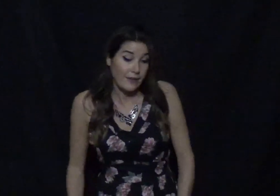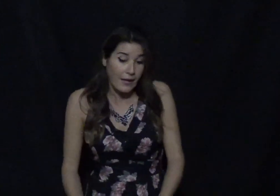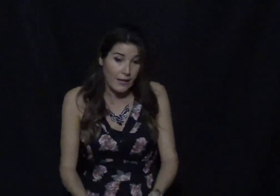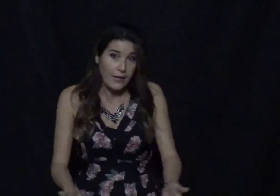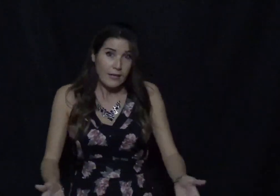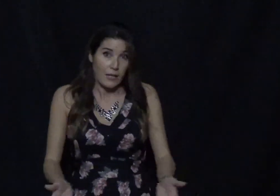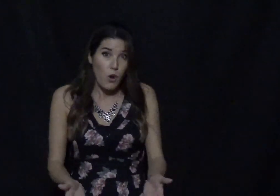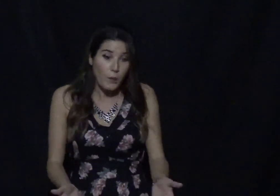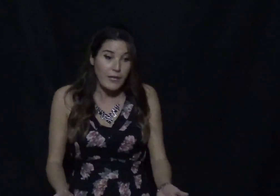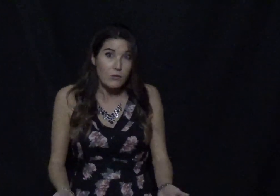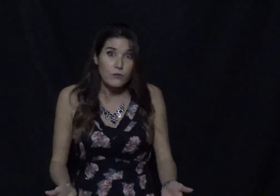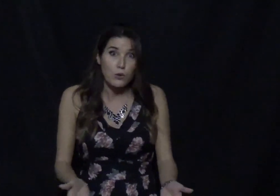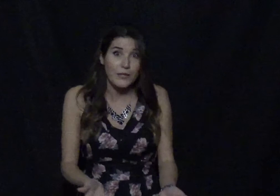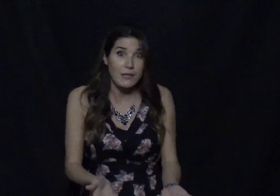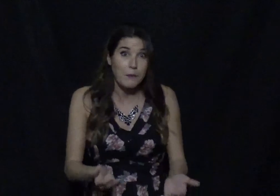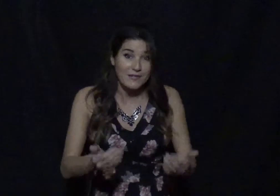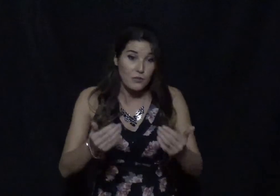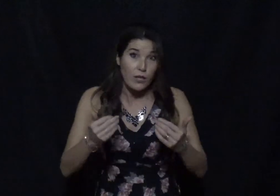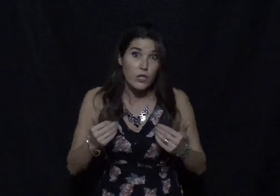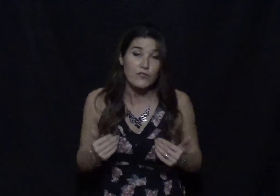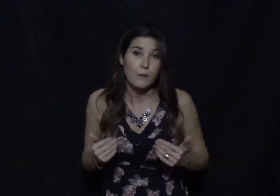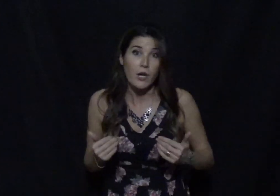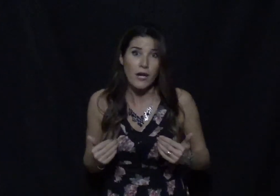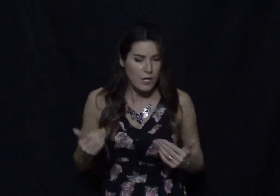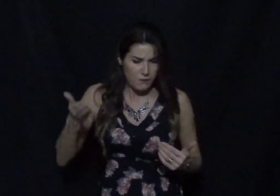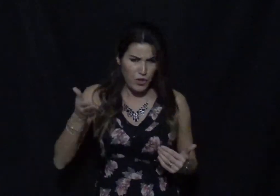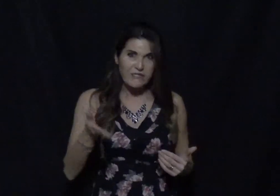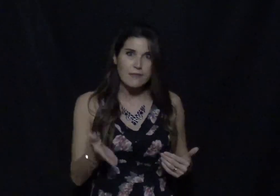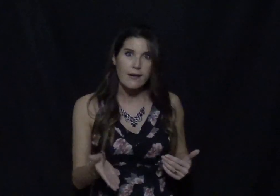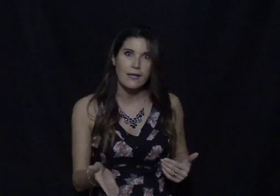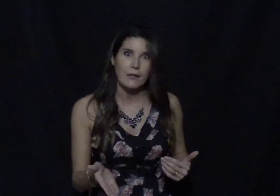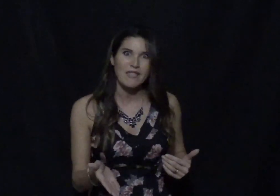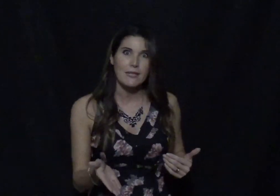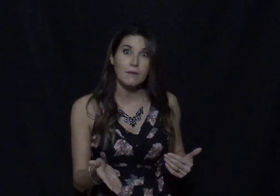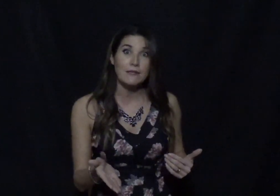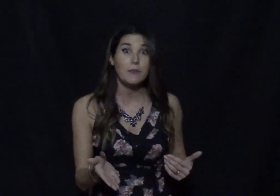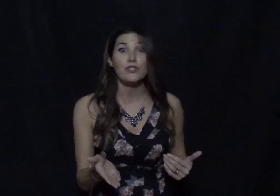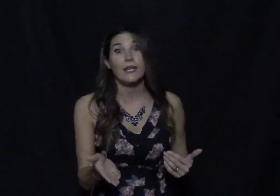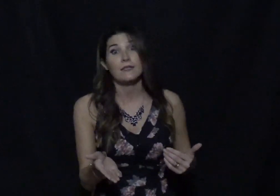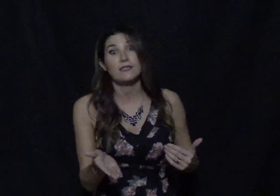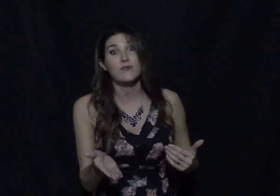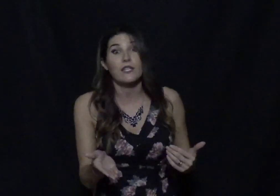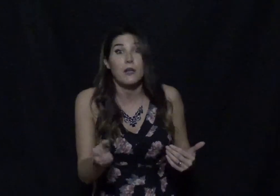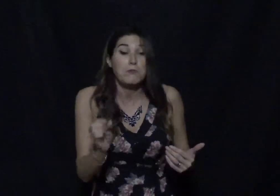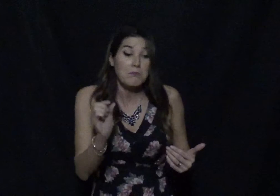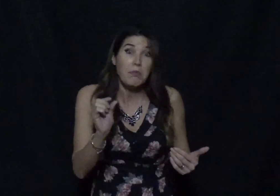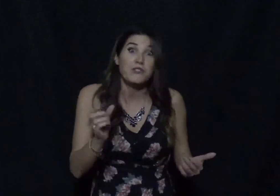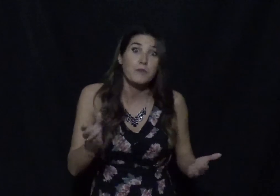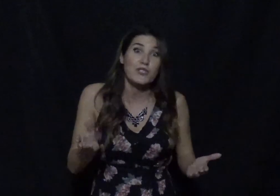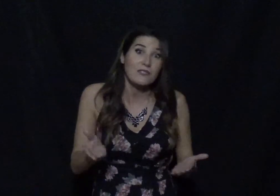'è che gli uomini hanno dovuto prendere in prestito la nostra parola, violentarla grammaticalmente per cercare di trasferire un po' di positivo